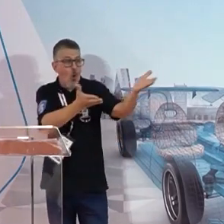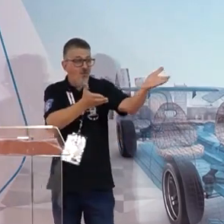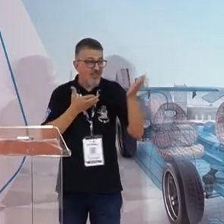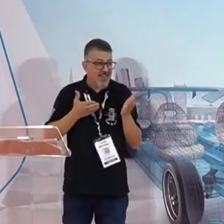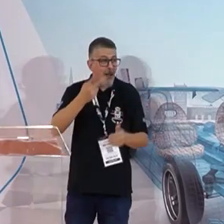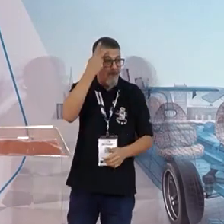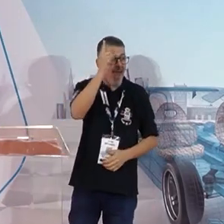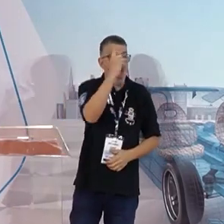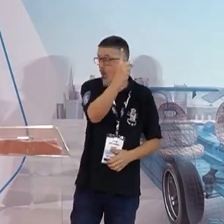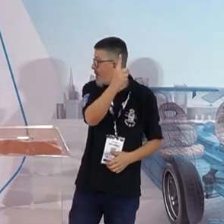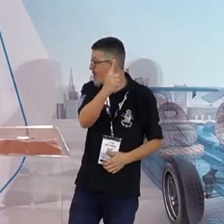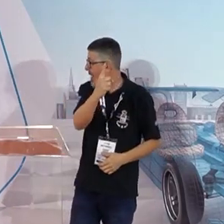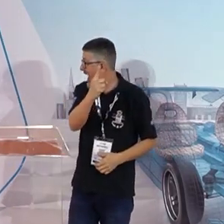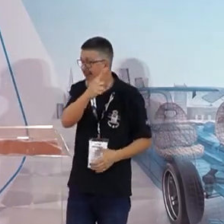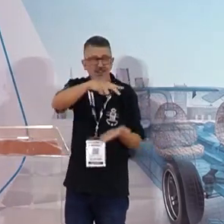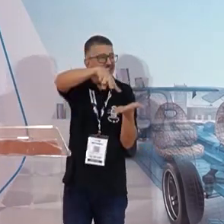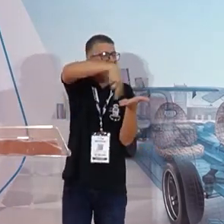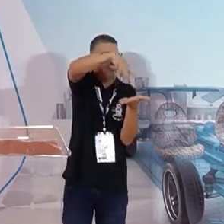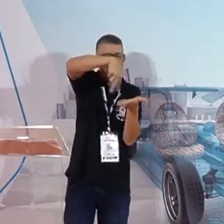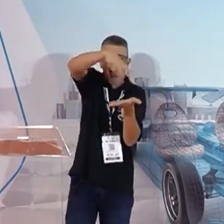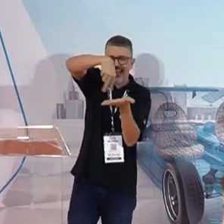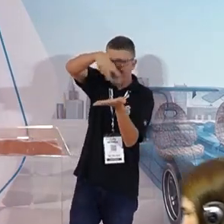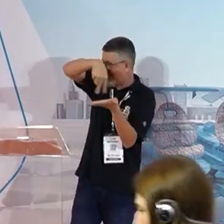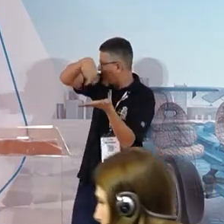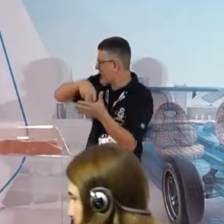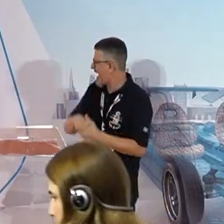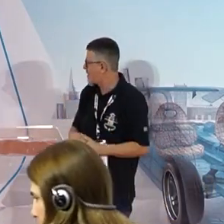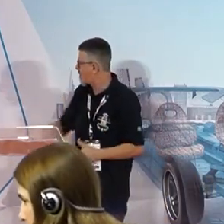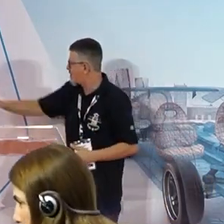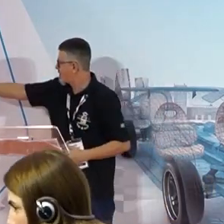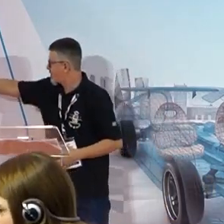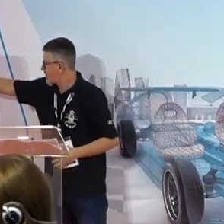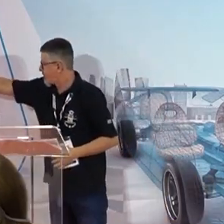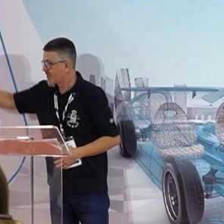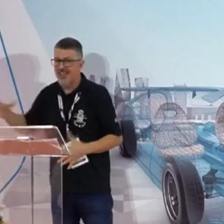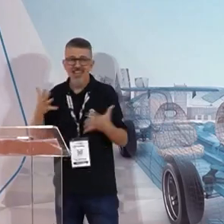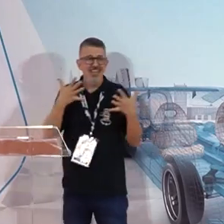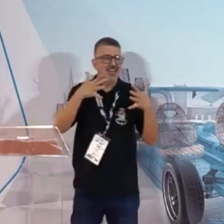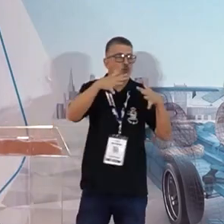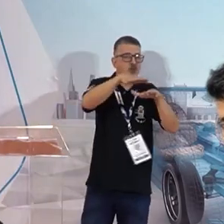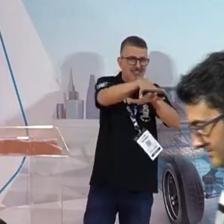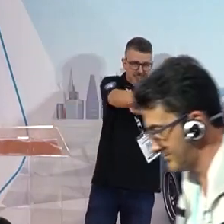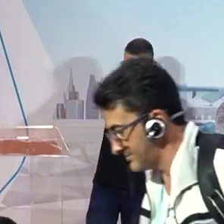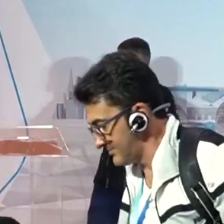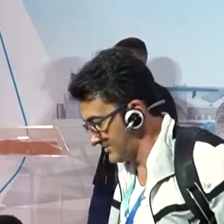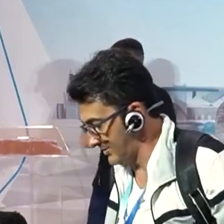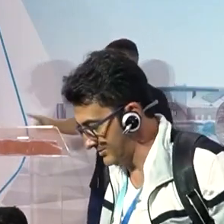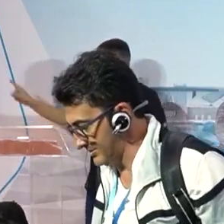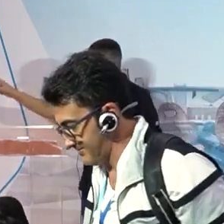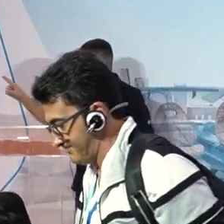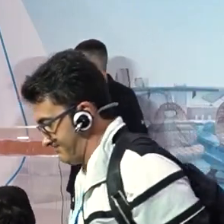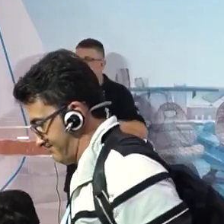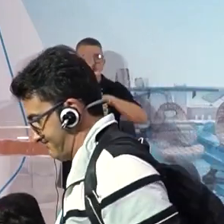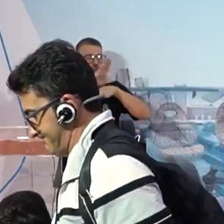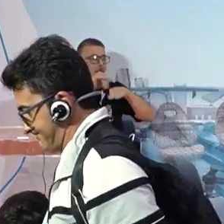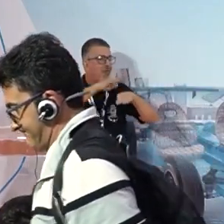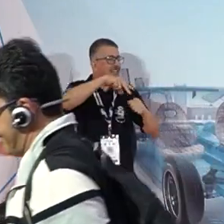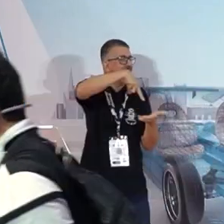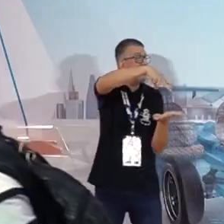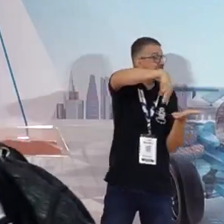Diversidade é convidar pra uma festa. Inclusão é chamar pra